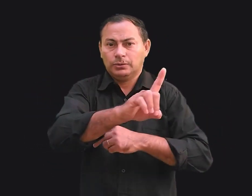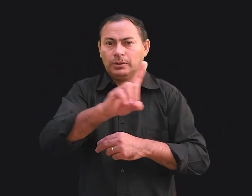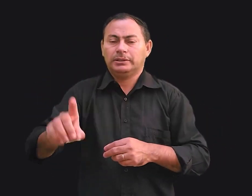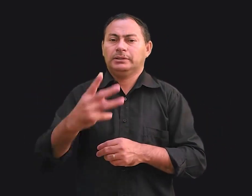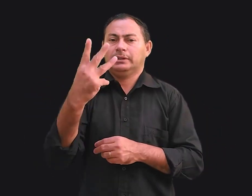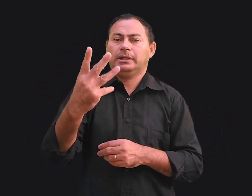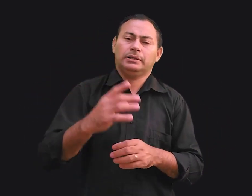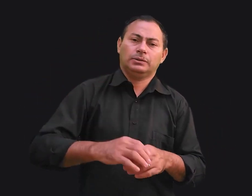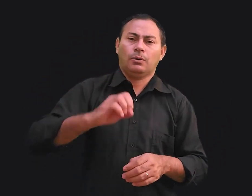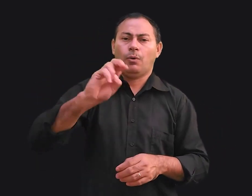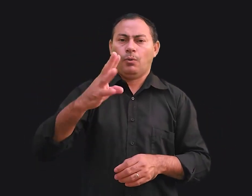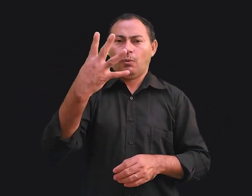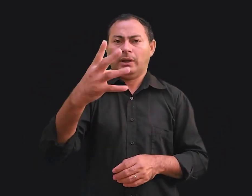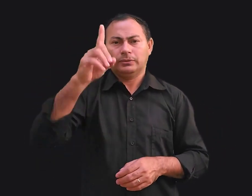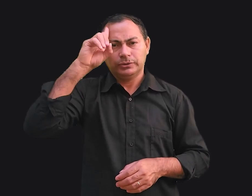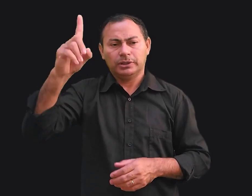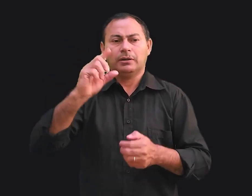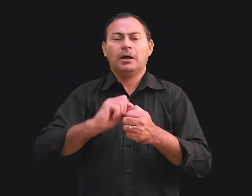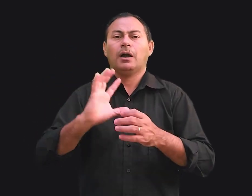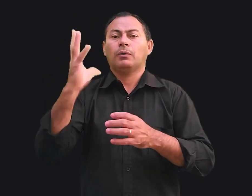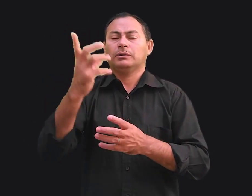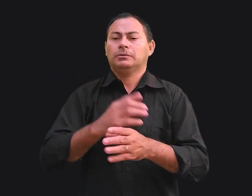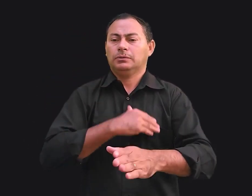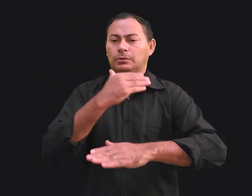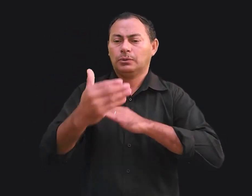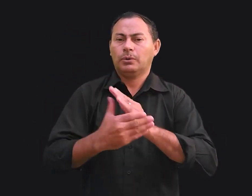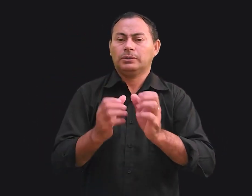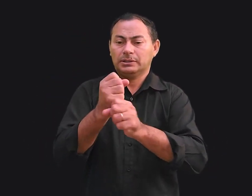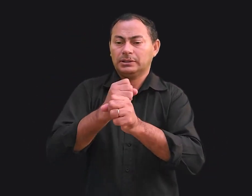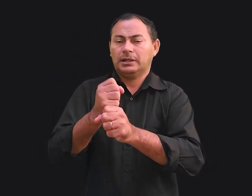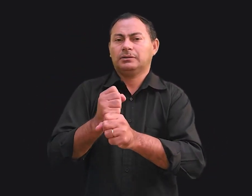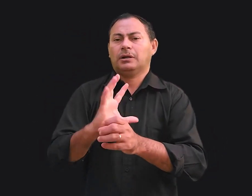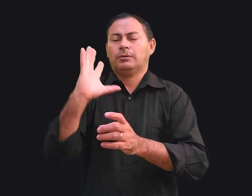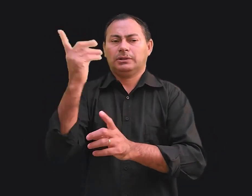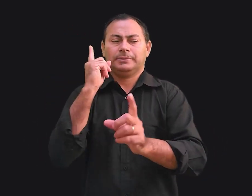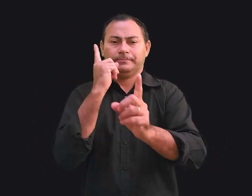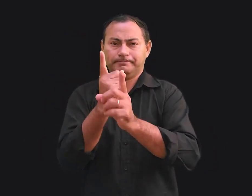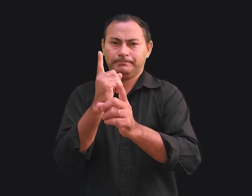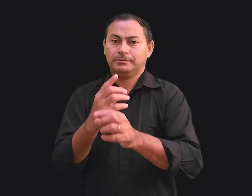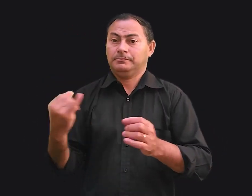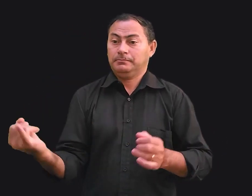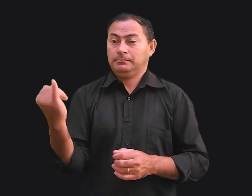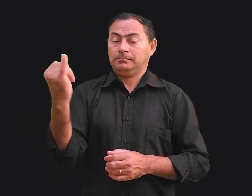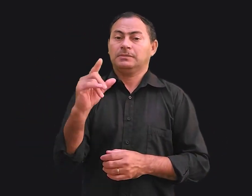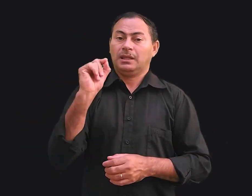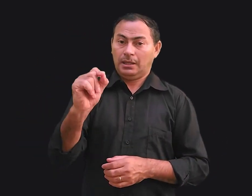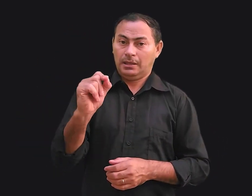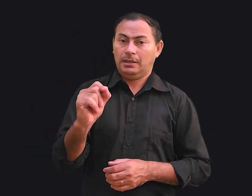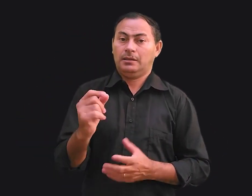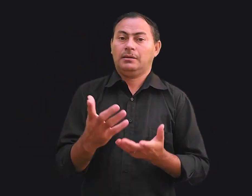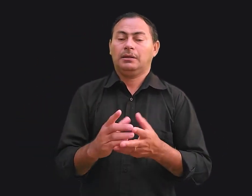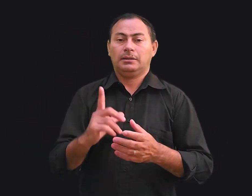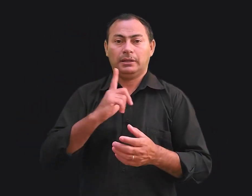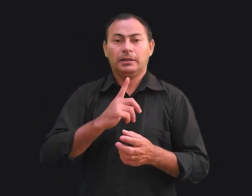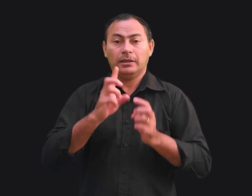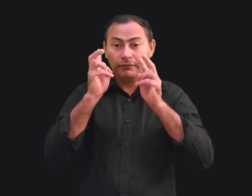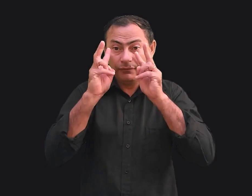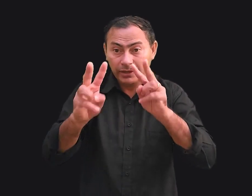ou 4 dias que têm acontecido várias vezes durante todos esses anos. É impressionante o que tem se ouvido